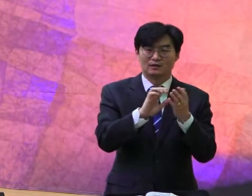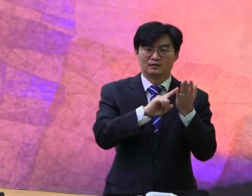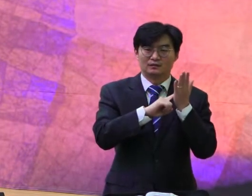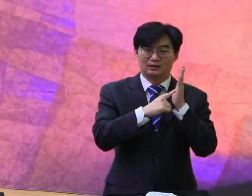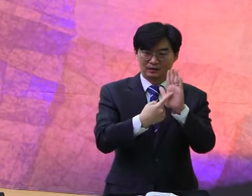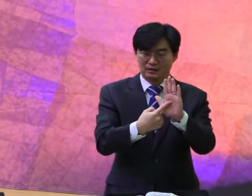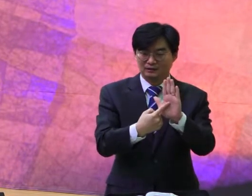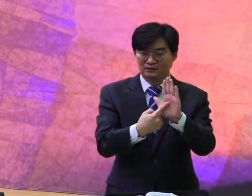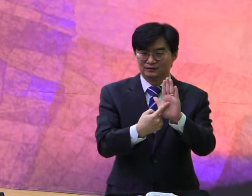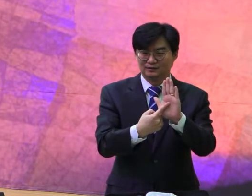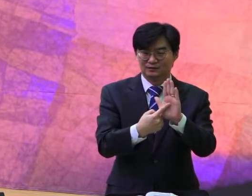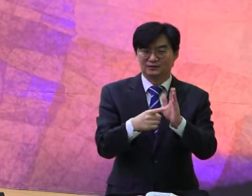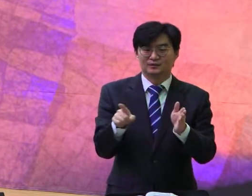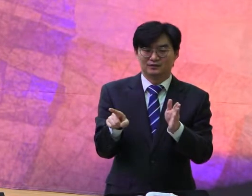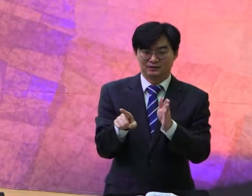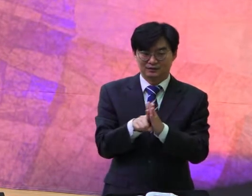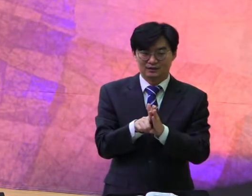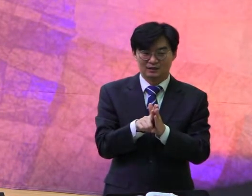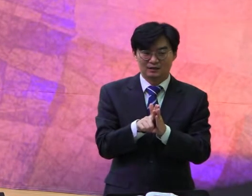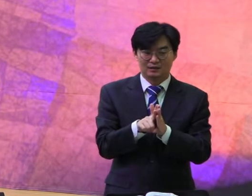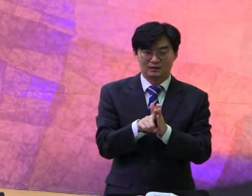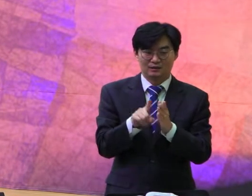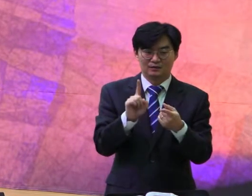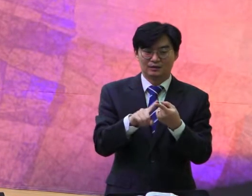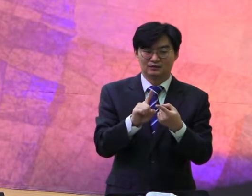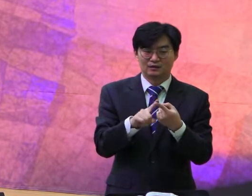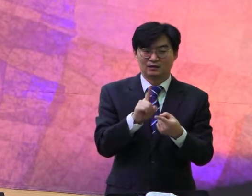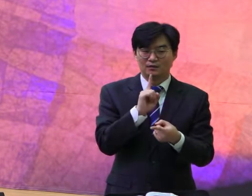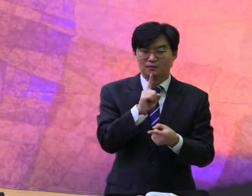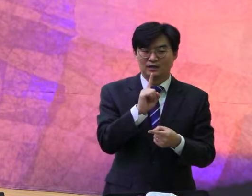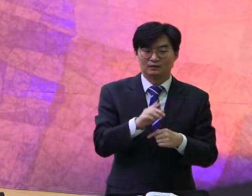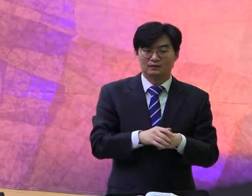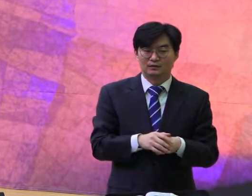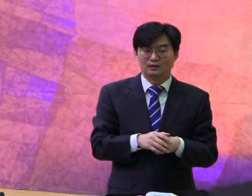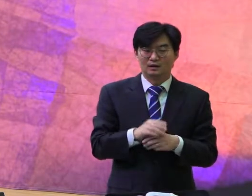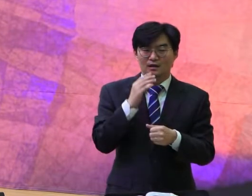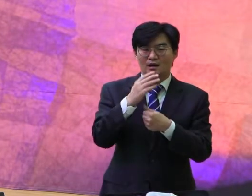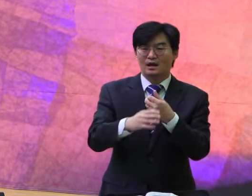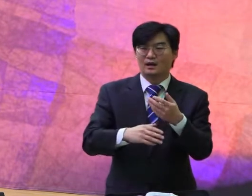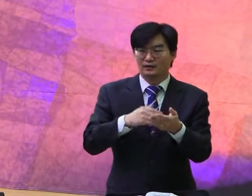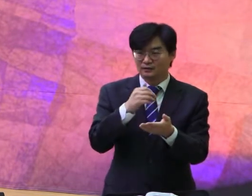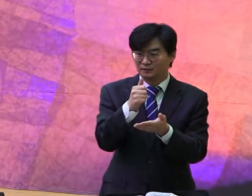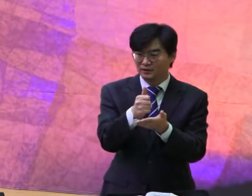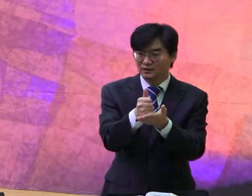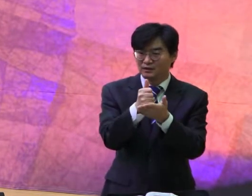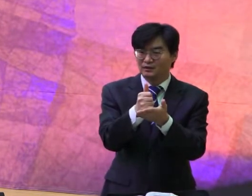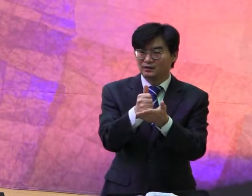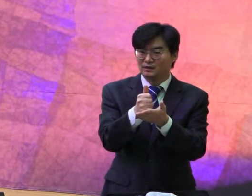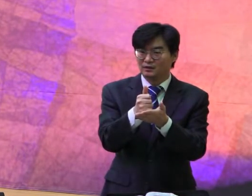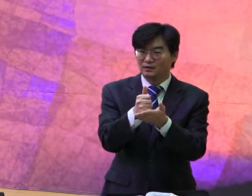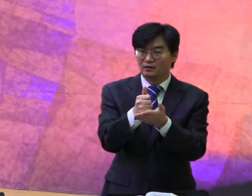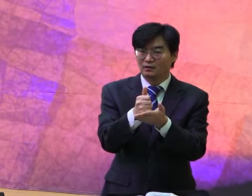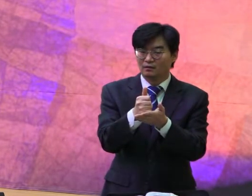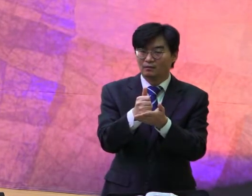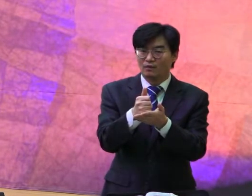드러나는 그런 신앙을 말하는 것처럼 정말 그림 그리듯이 하나님께서 이사야 선지자를 통해서 그려주고 있습니다.